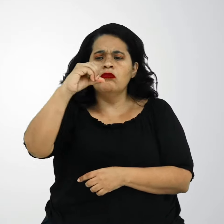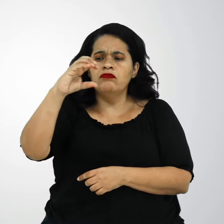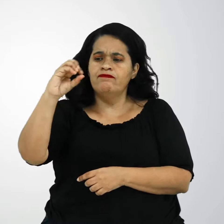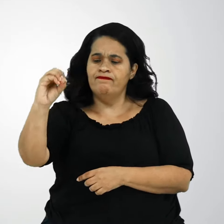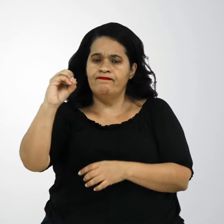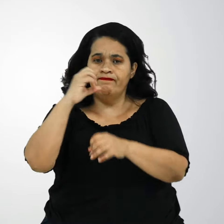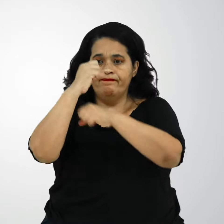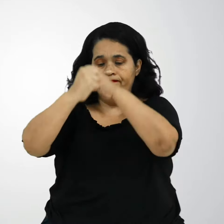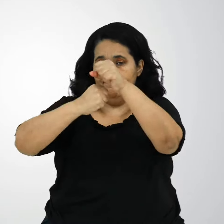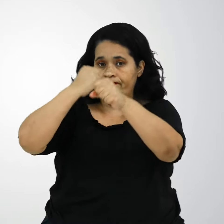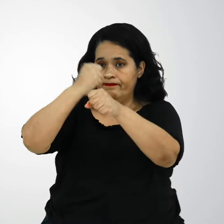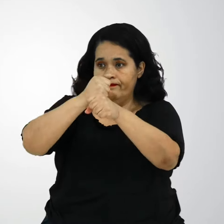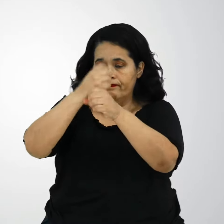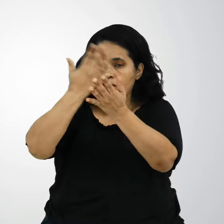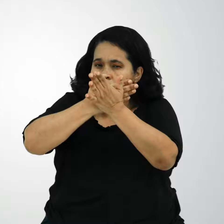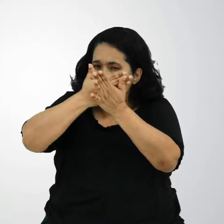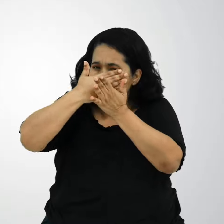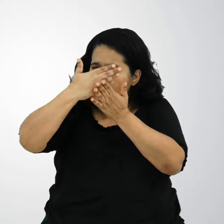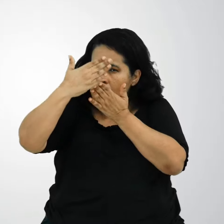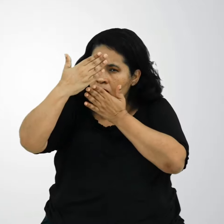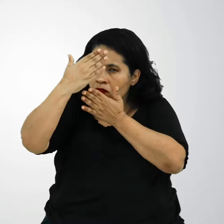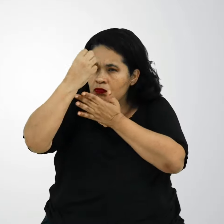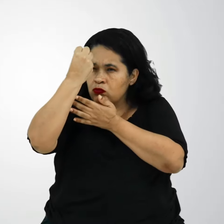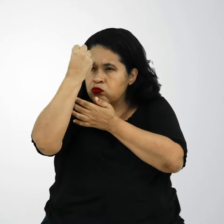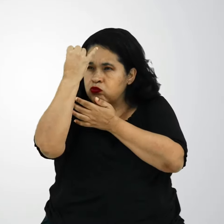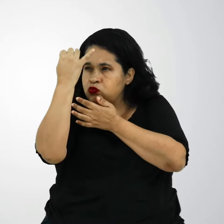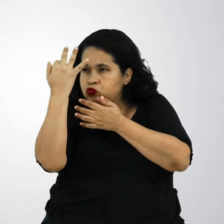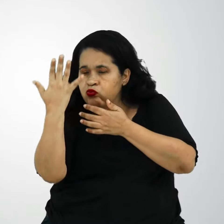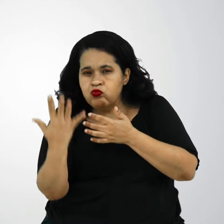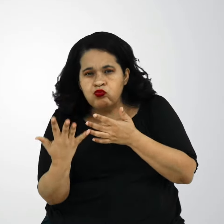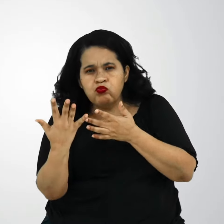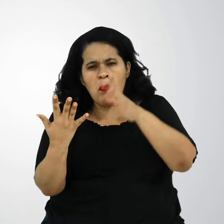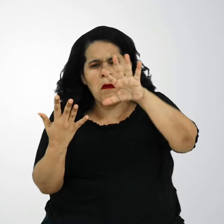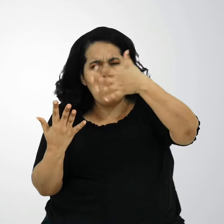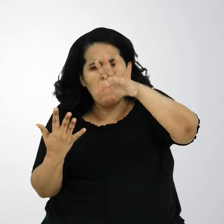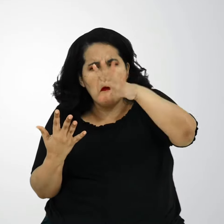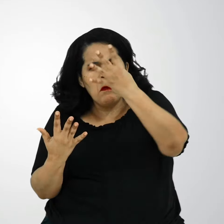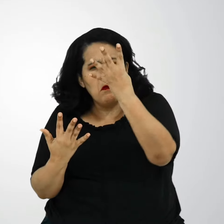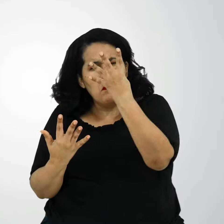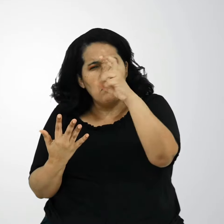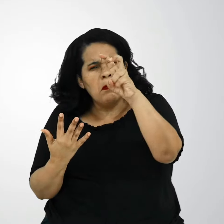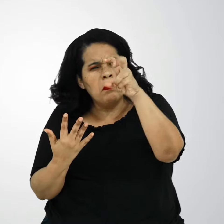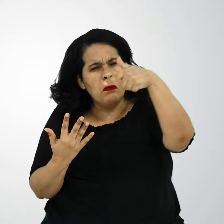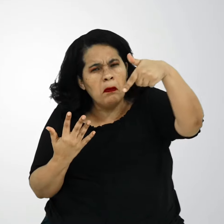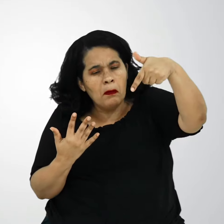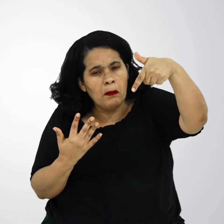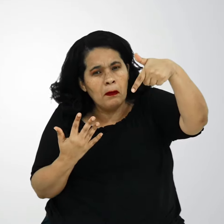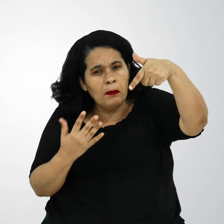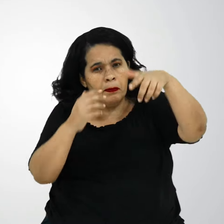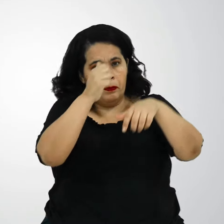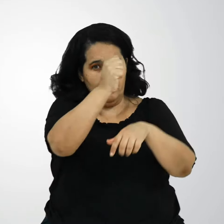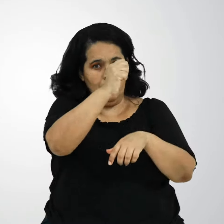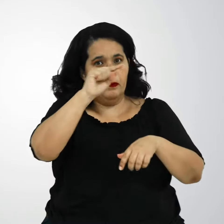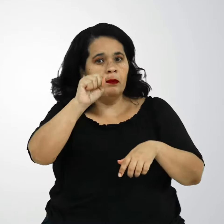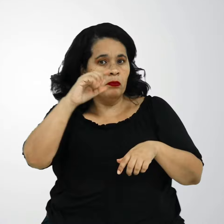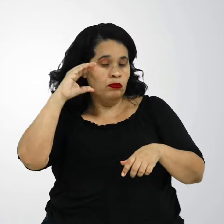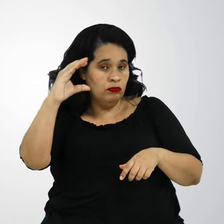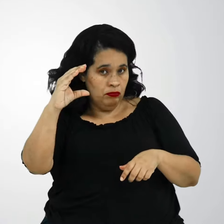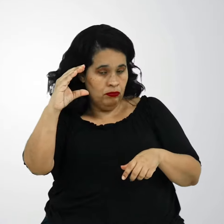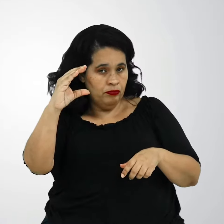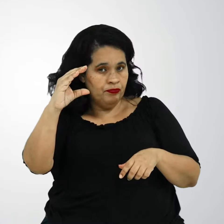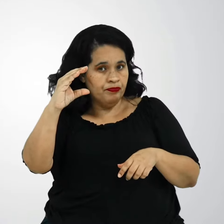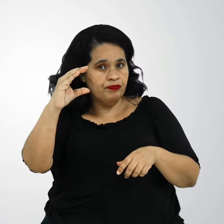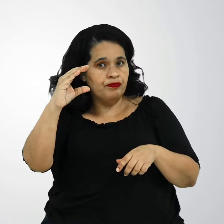começariam a ser contados a partir do ano 457 antes de Cristo. E aí teria